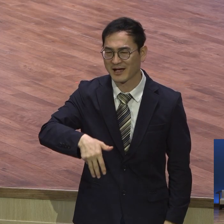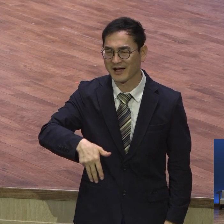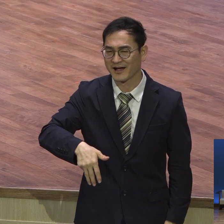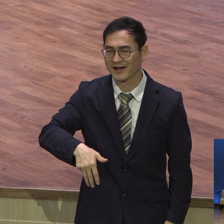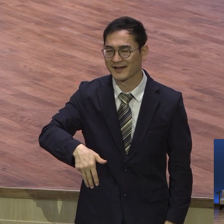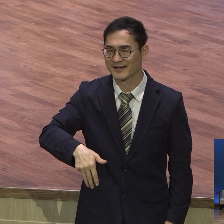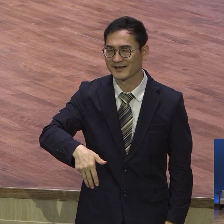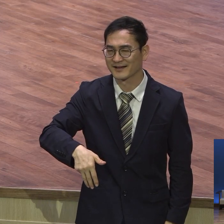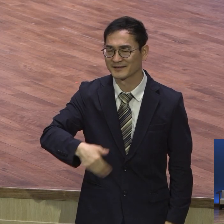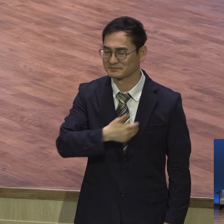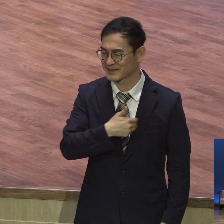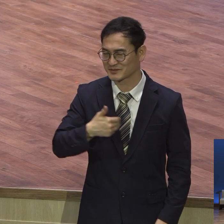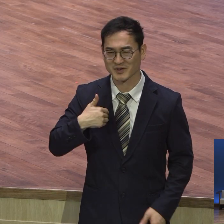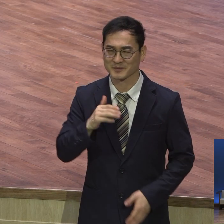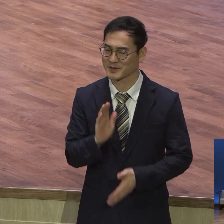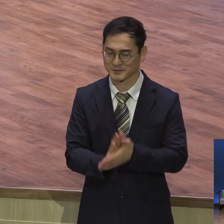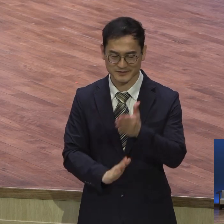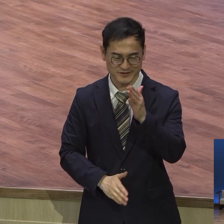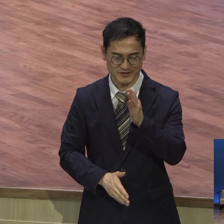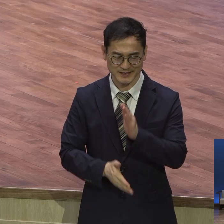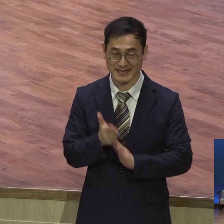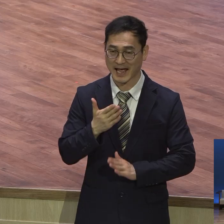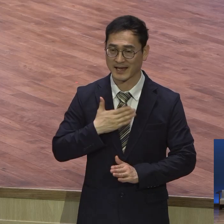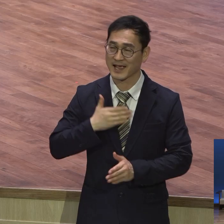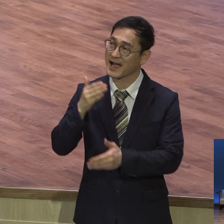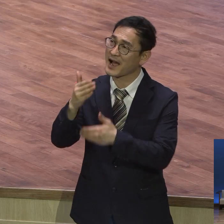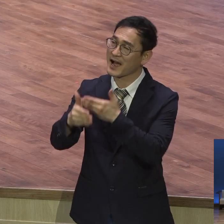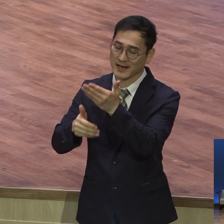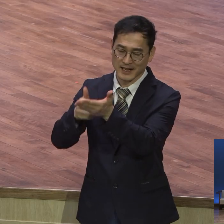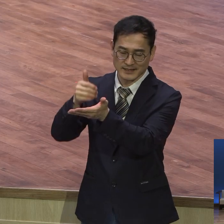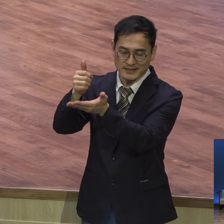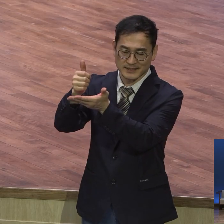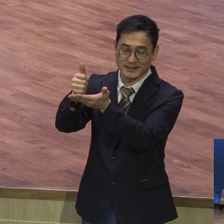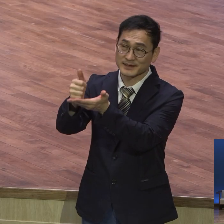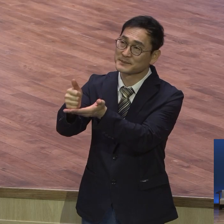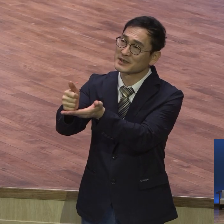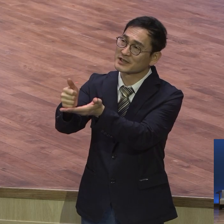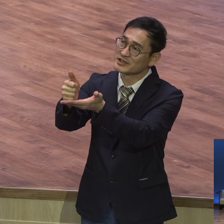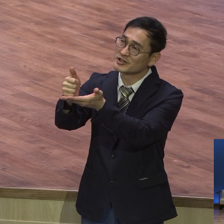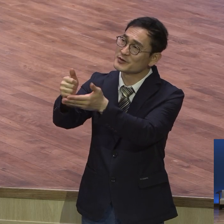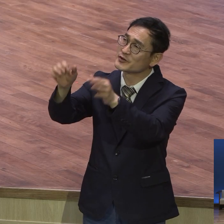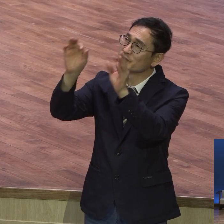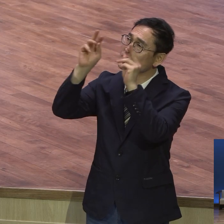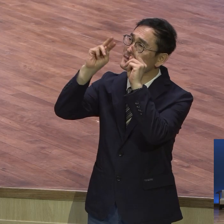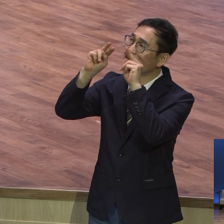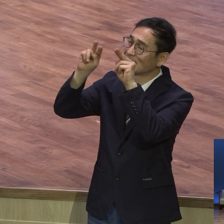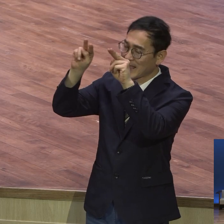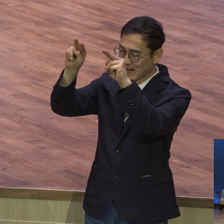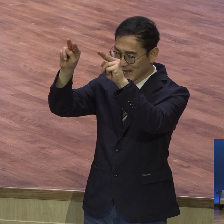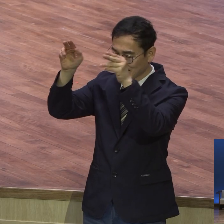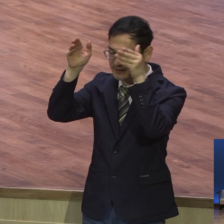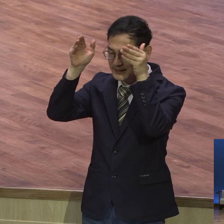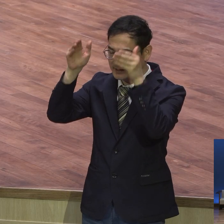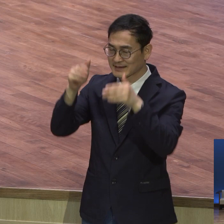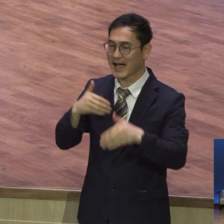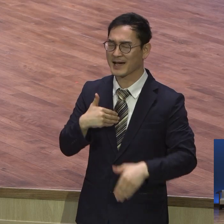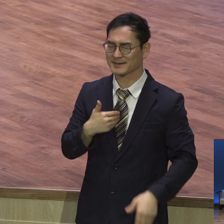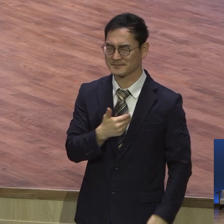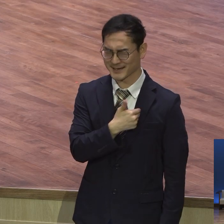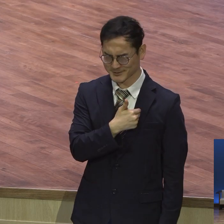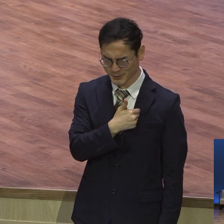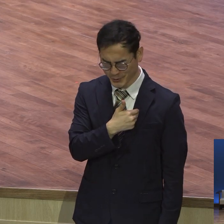없었네 나의 하나님 거분을 뺄 때